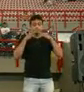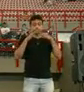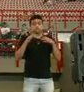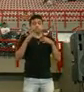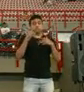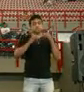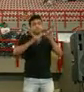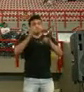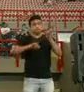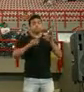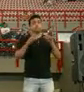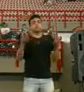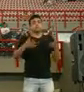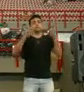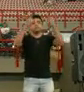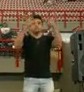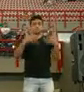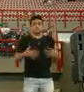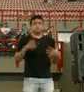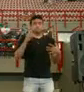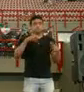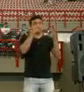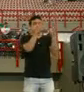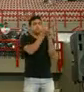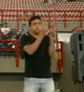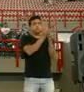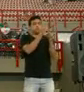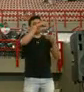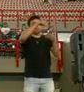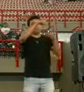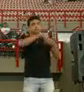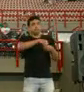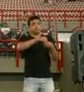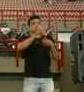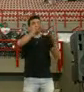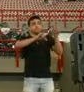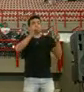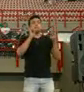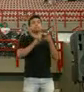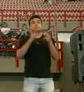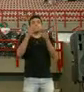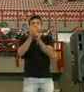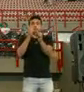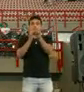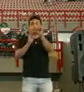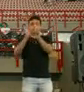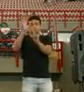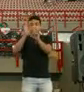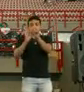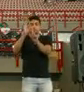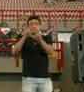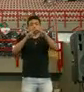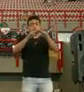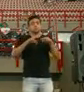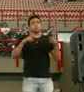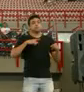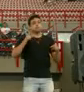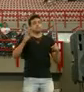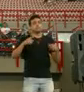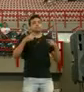Química, particularmente hoje, cálculos químicos e cálculo estequiométrico. Quem já puder, pode pegar aí a